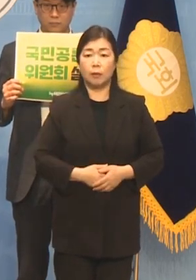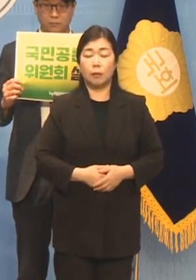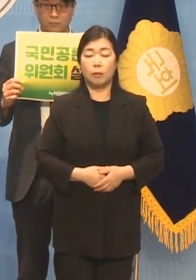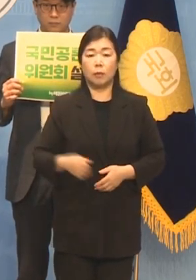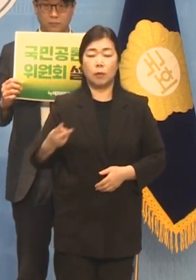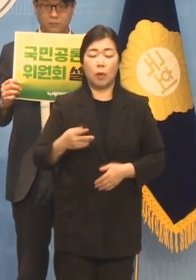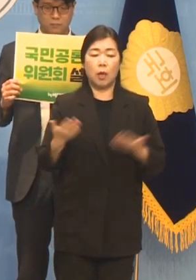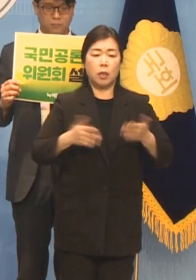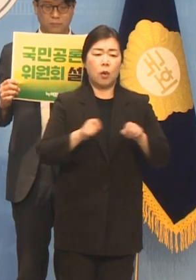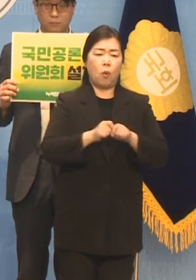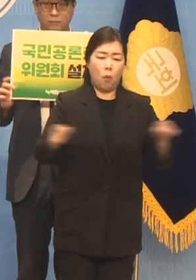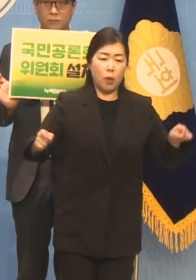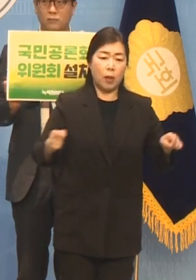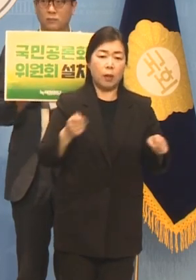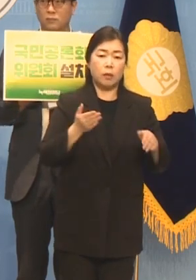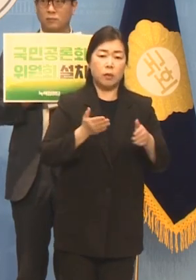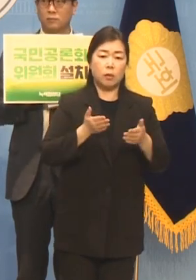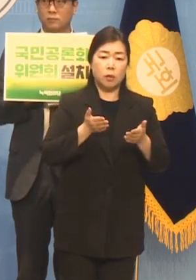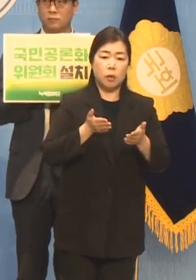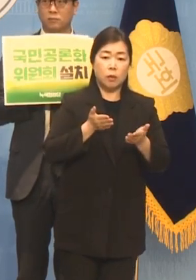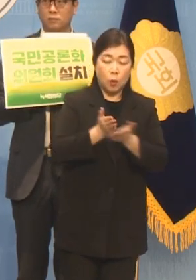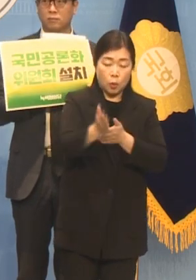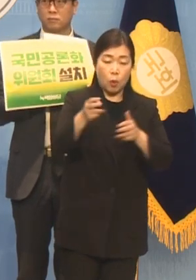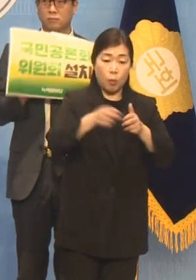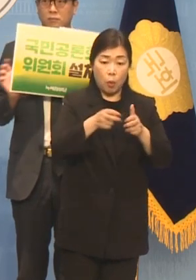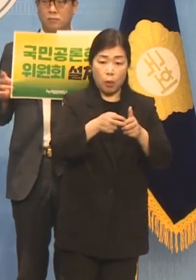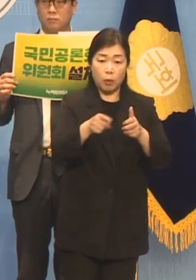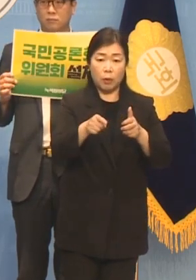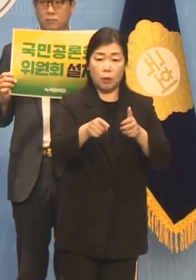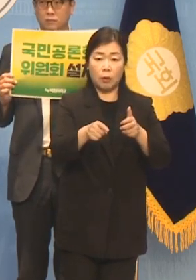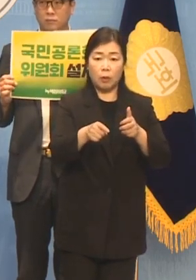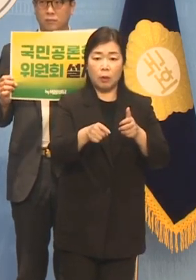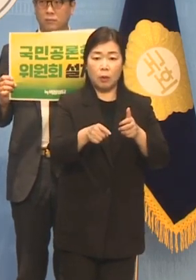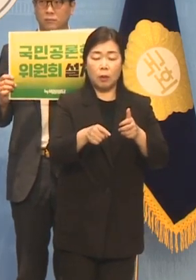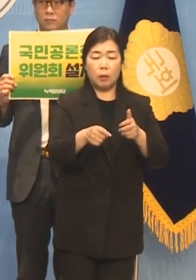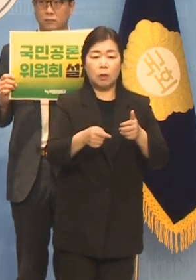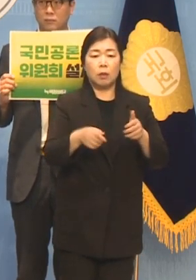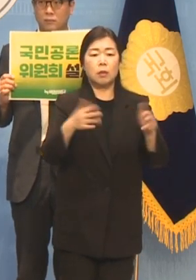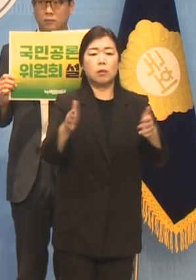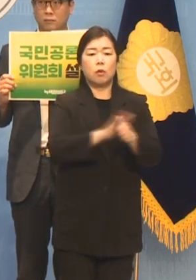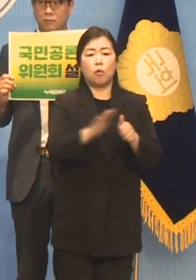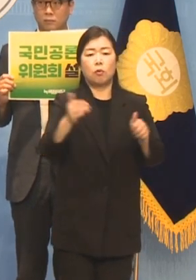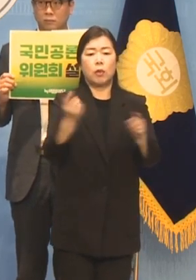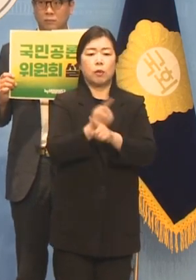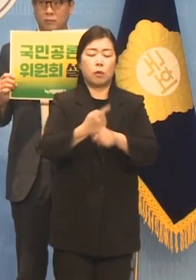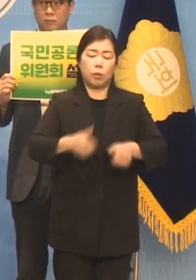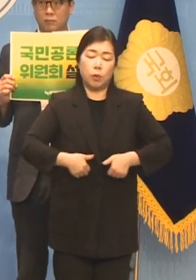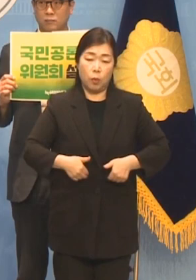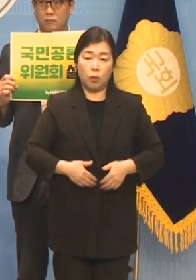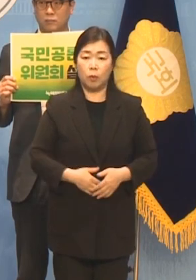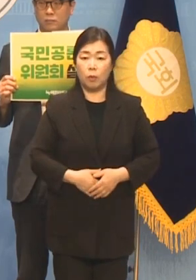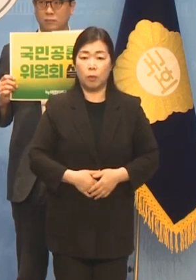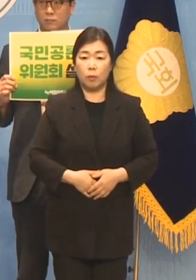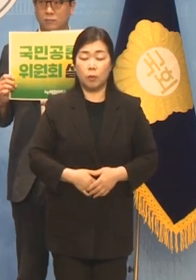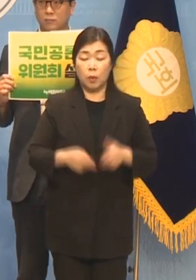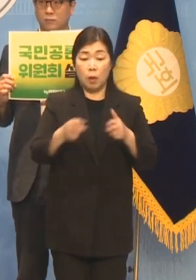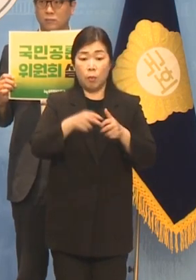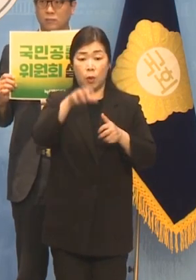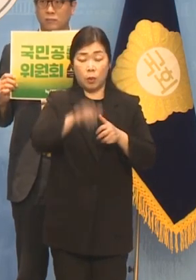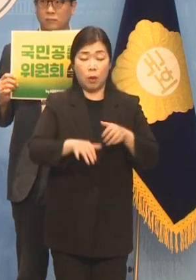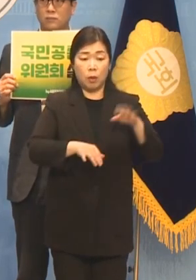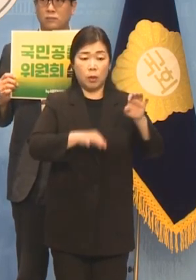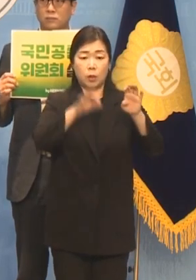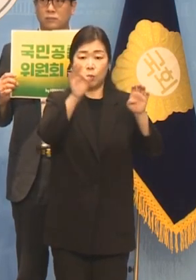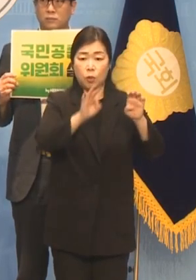위해서도 그들이 손을 놓으면 병원이 마비되는 것을 방치하기 위해서도 병원에서 40%나 되는